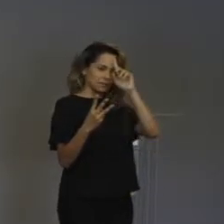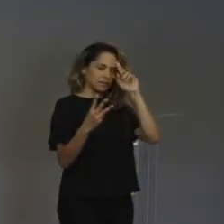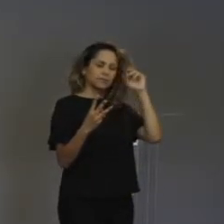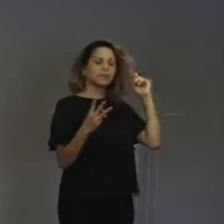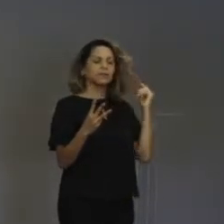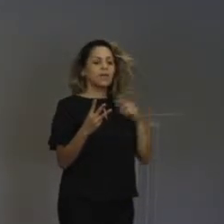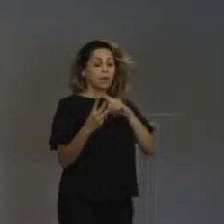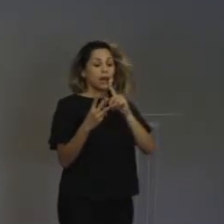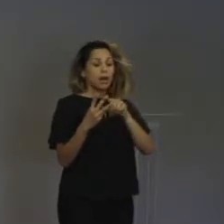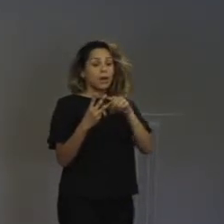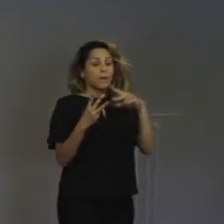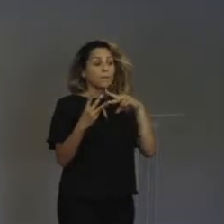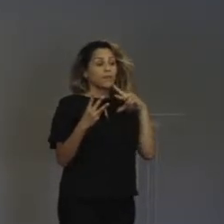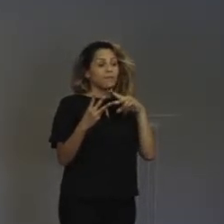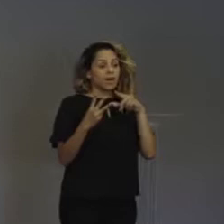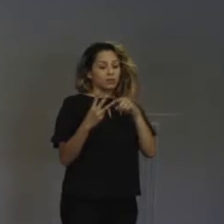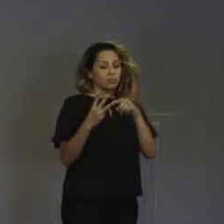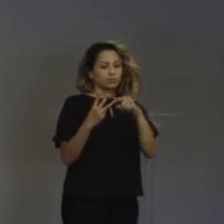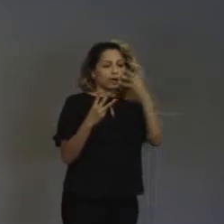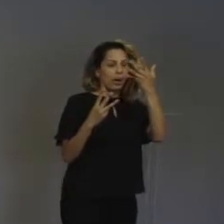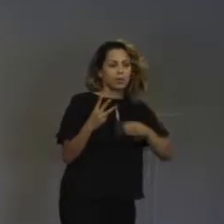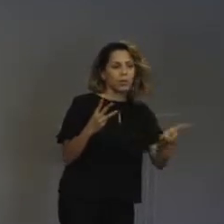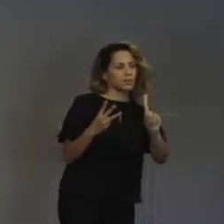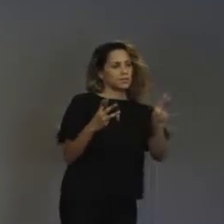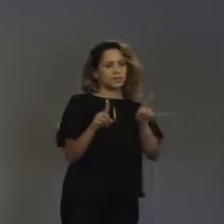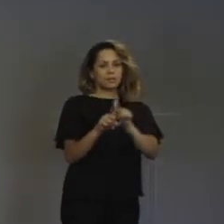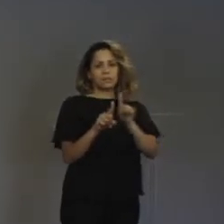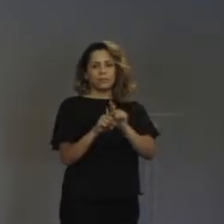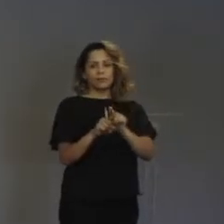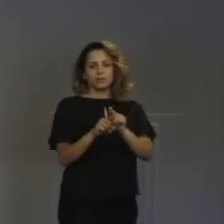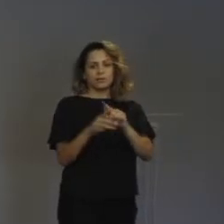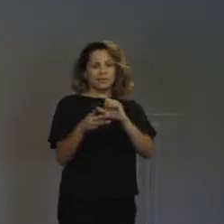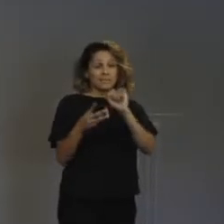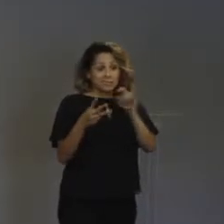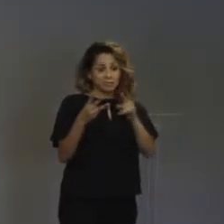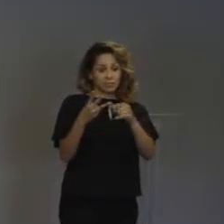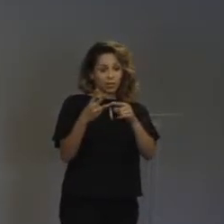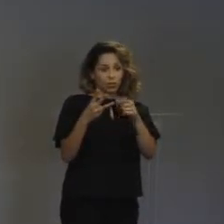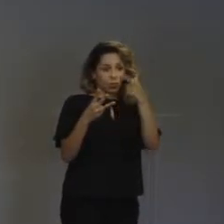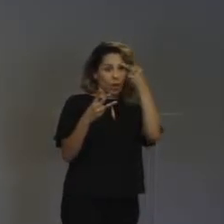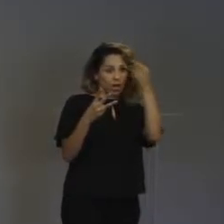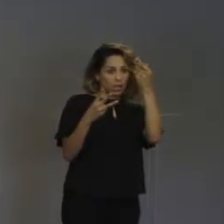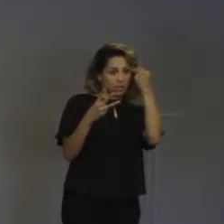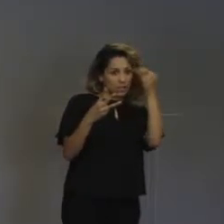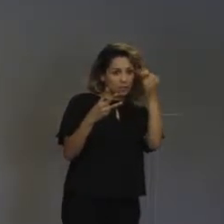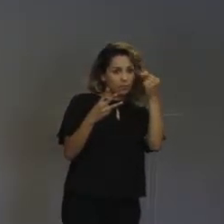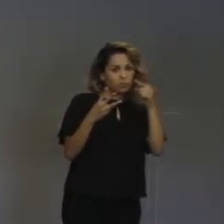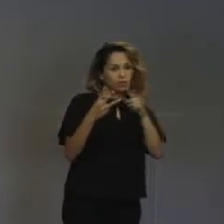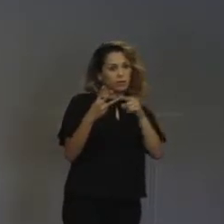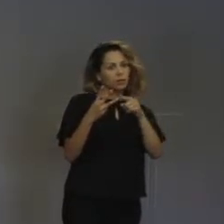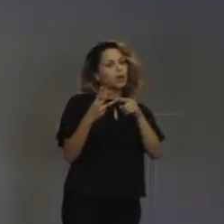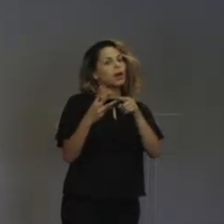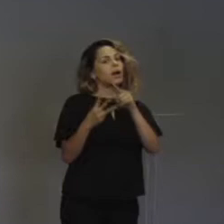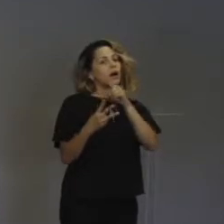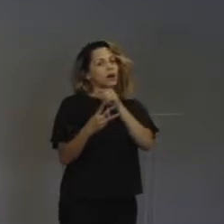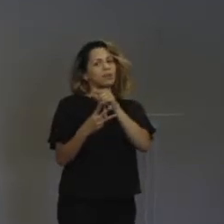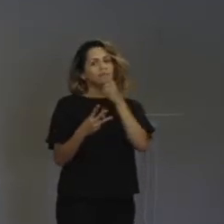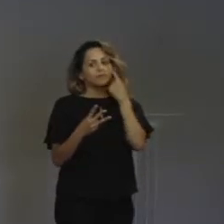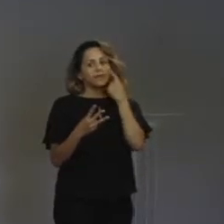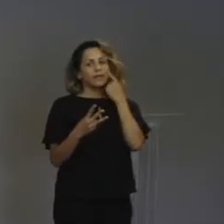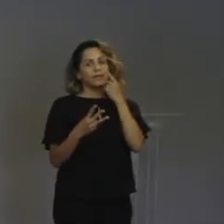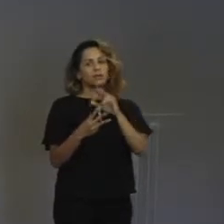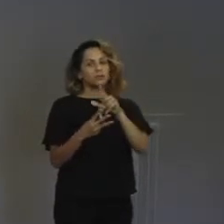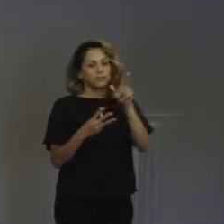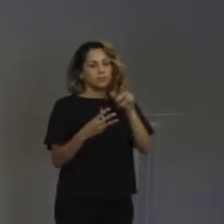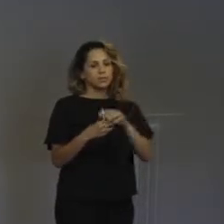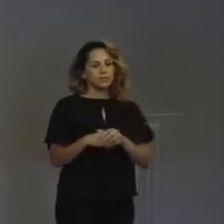E o setor privado é a mesma coisa. Então, se você colocar esse terceiro Deixa eu... na lista... É que, como a